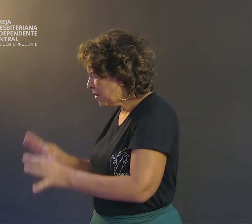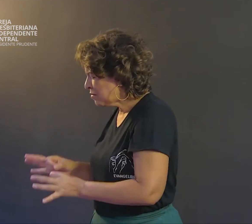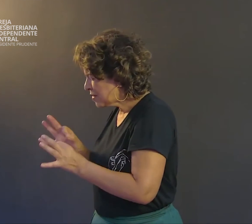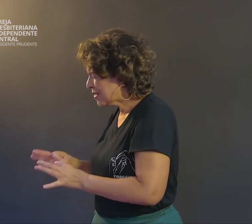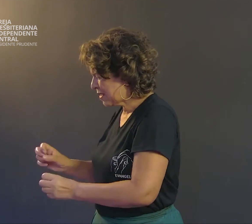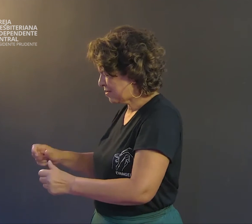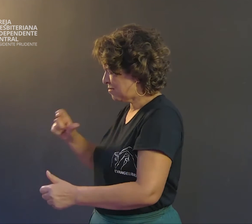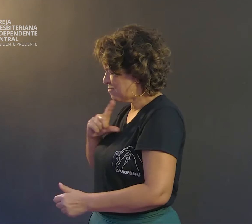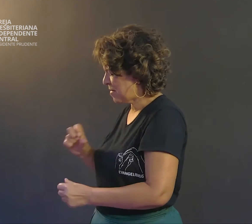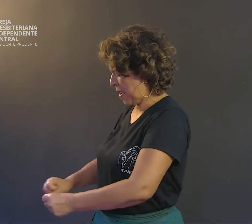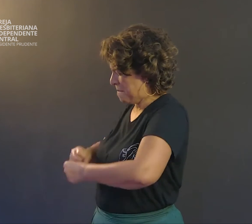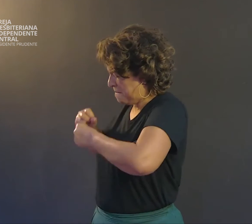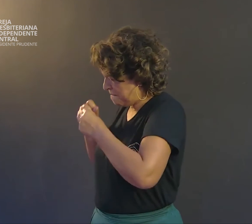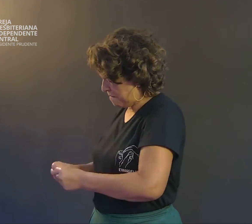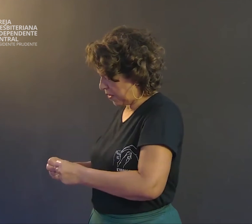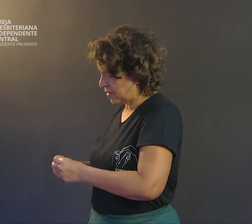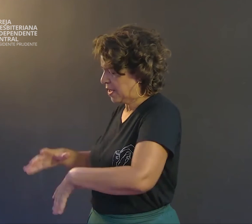Tiago 5,16.